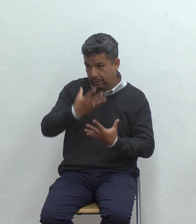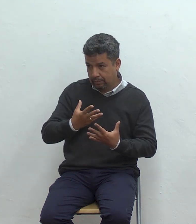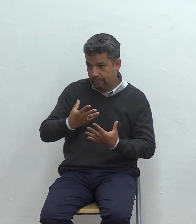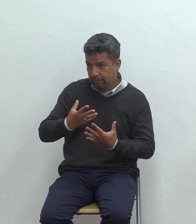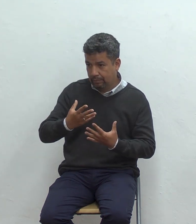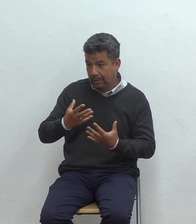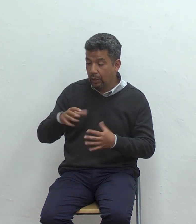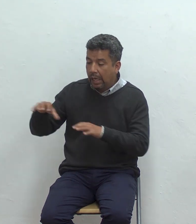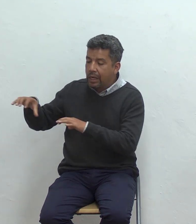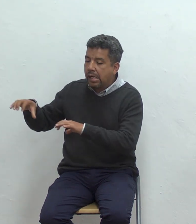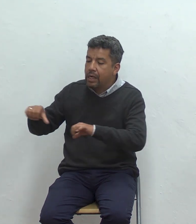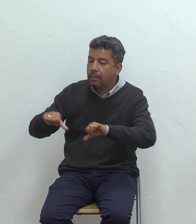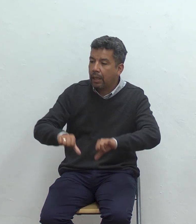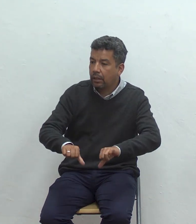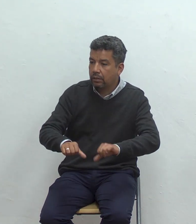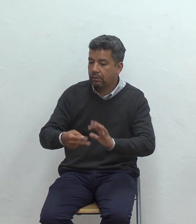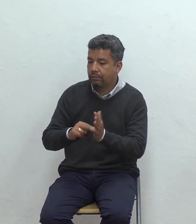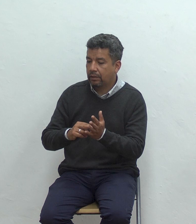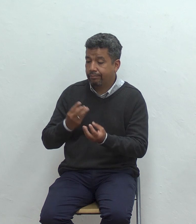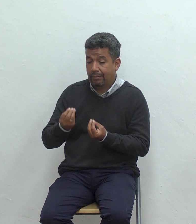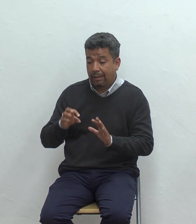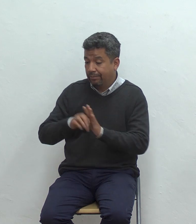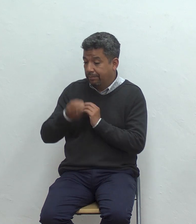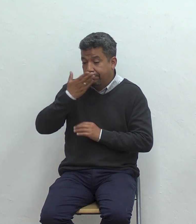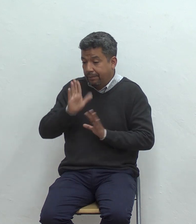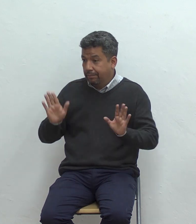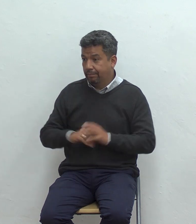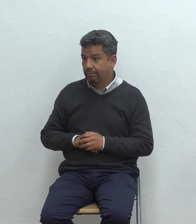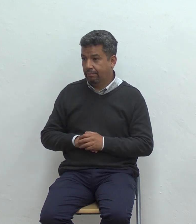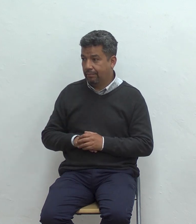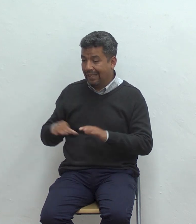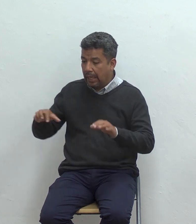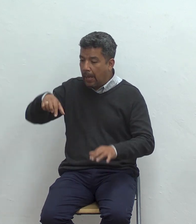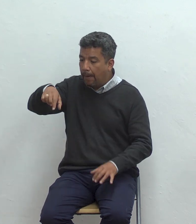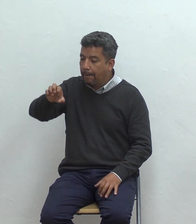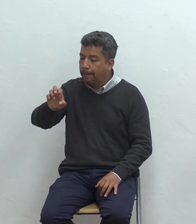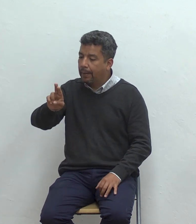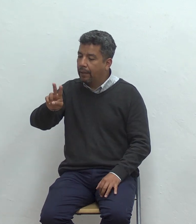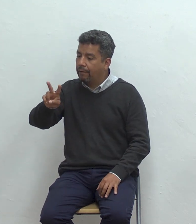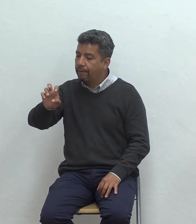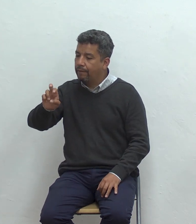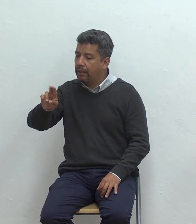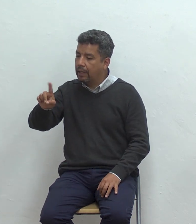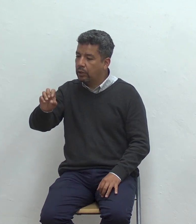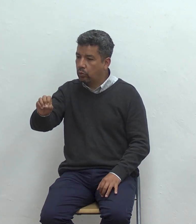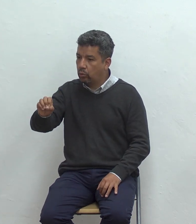somos pervertidos, si no hay nada que hacer. Si somos perversos, la palabra perverso es